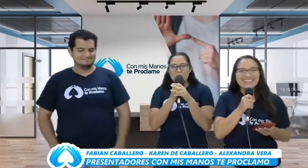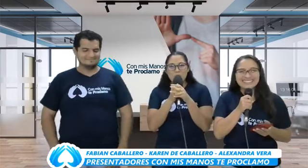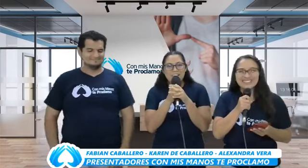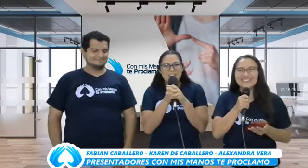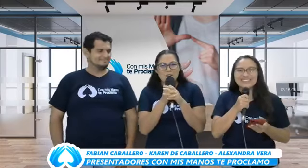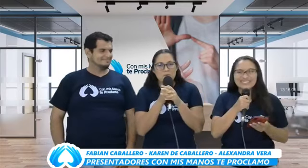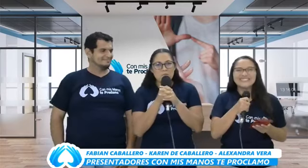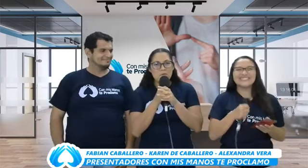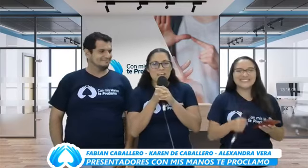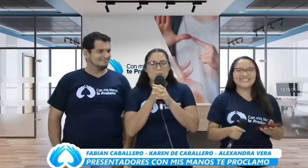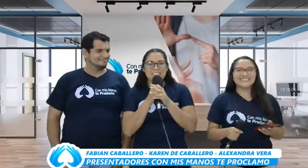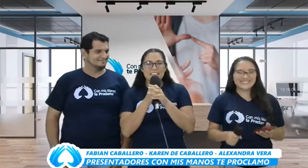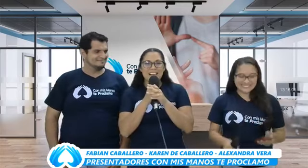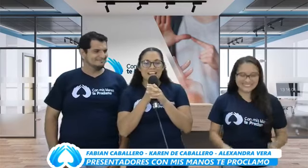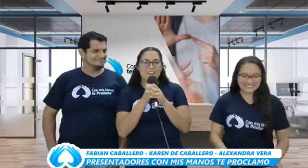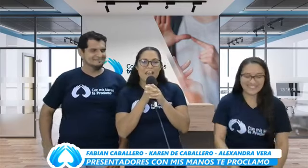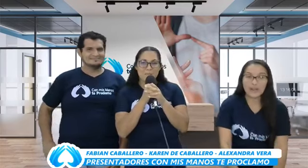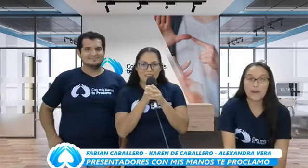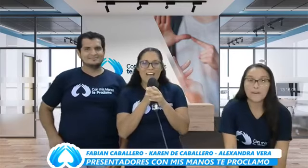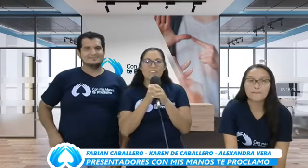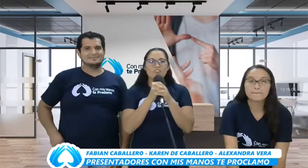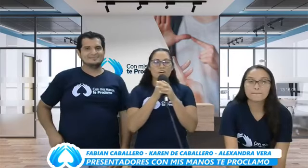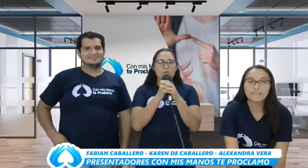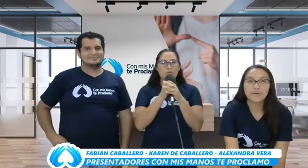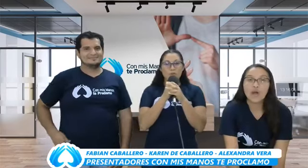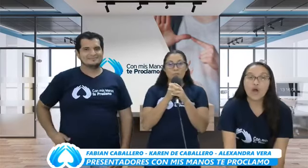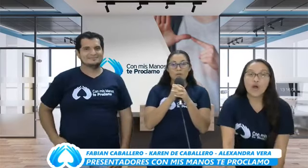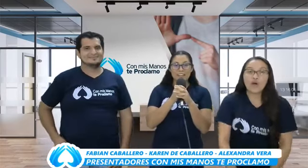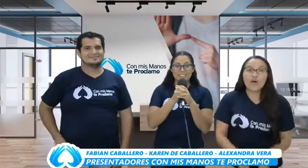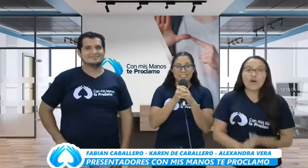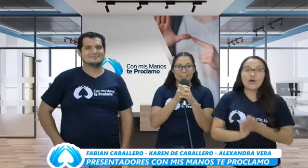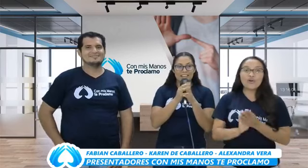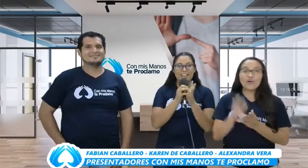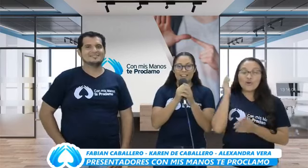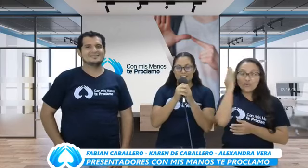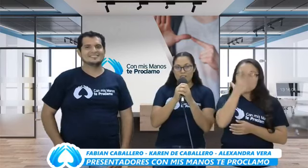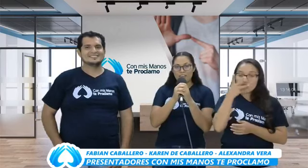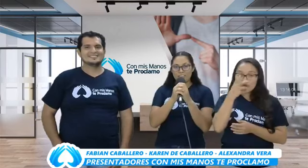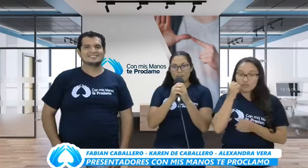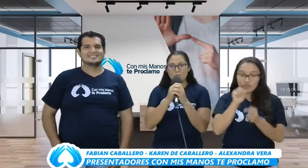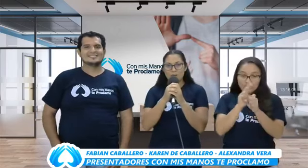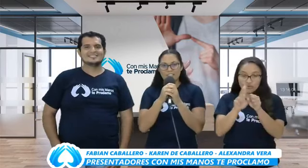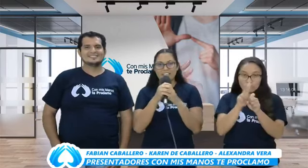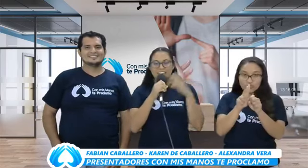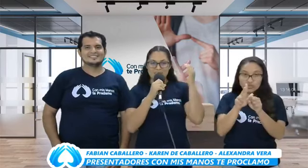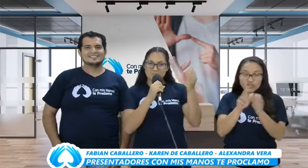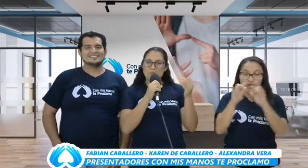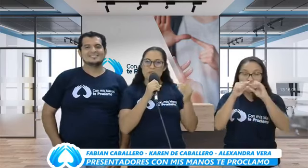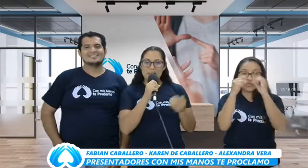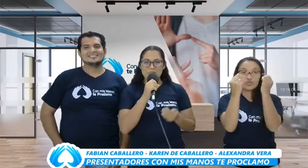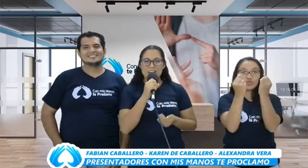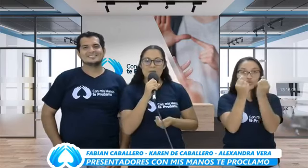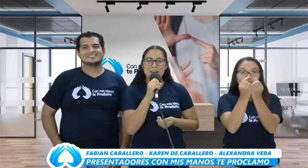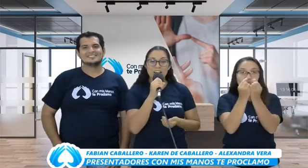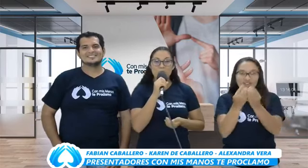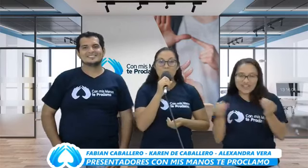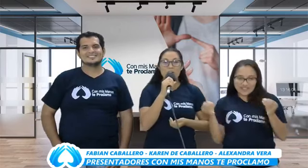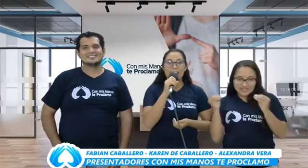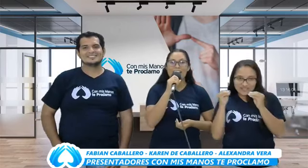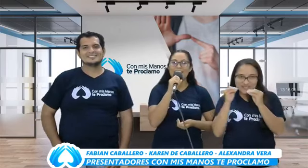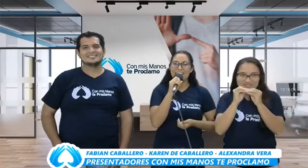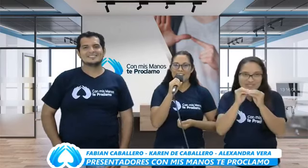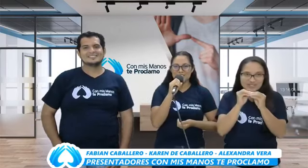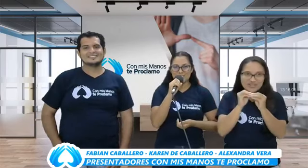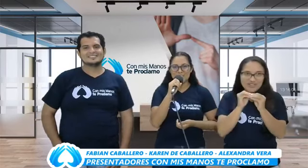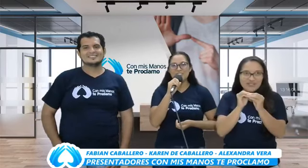verlo. Tenemos un video muy especial que nos ha enviado un grupo que con la ayuda de Dios, pues, se sumó al programa, el